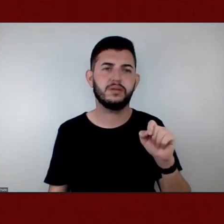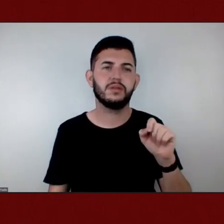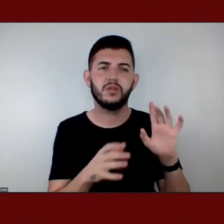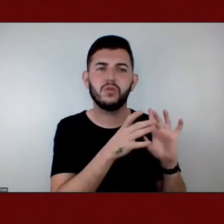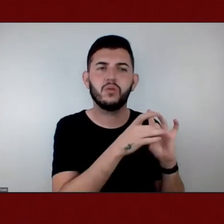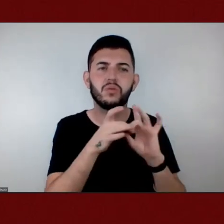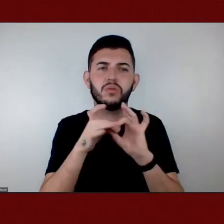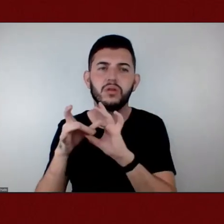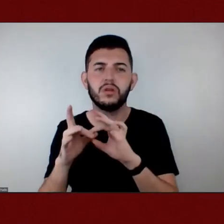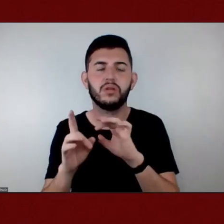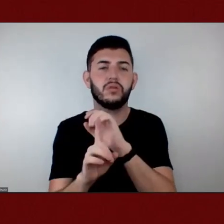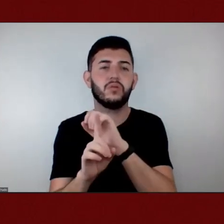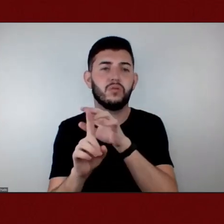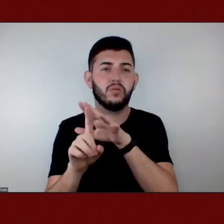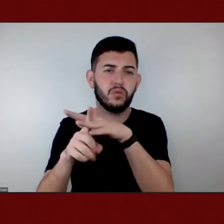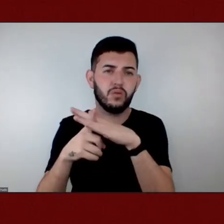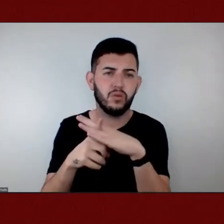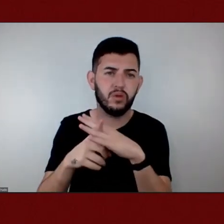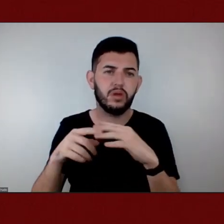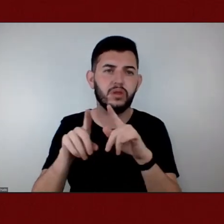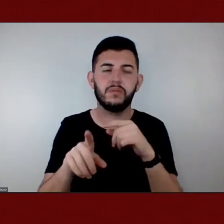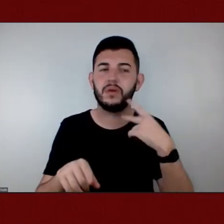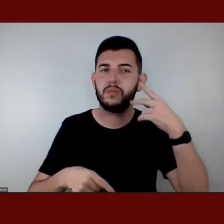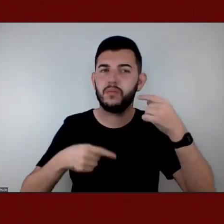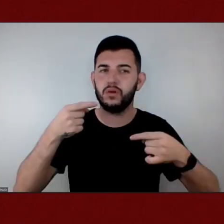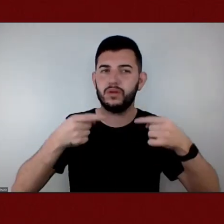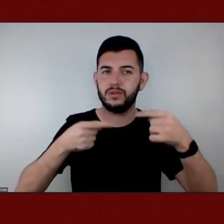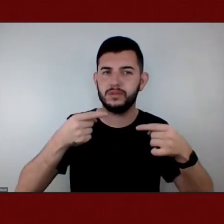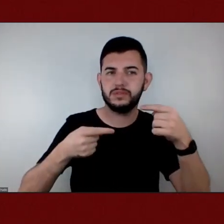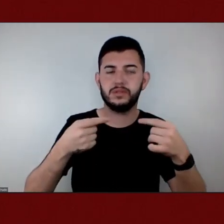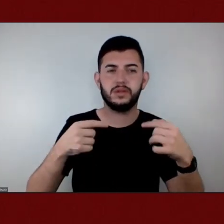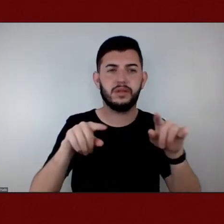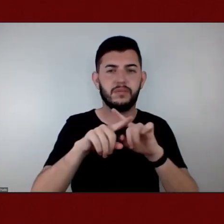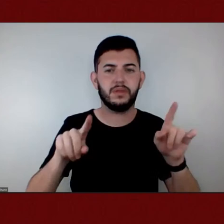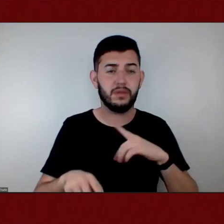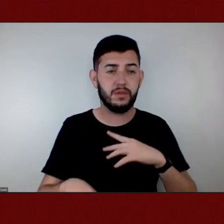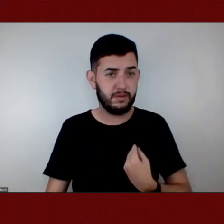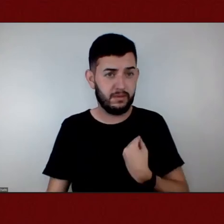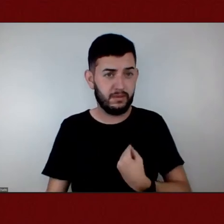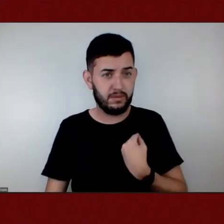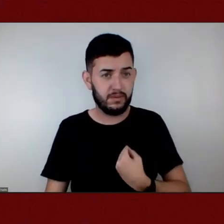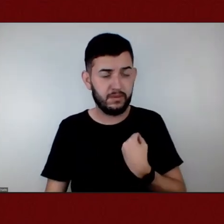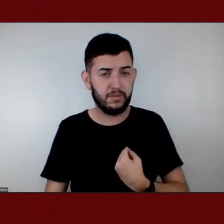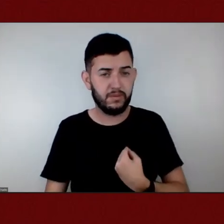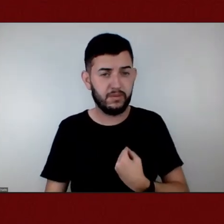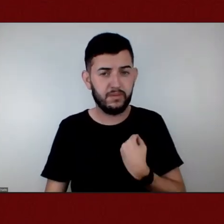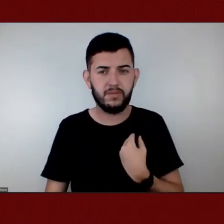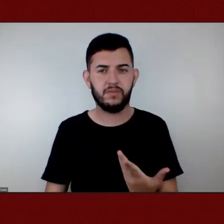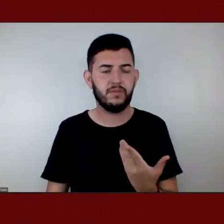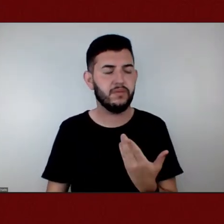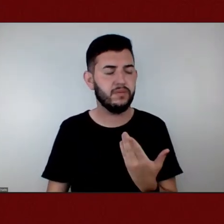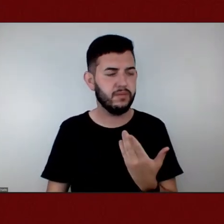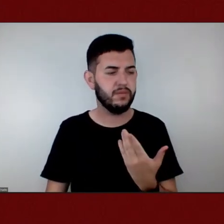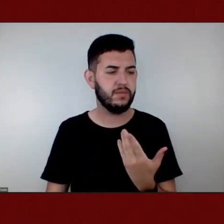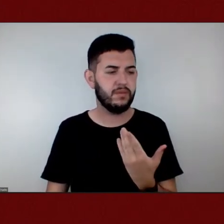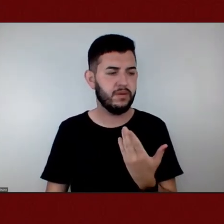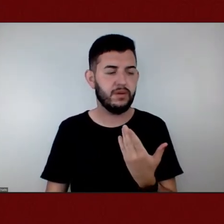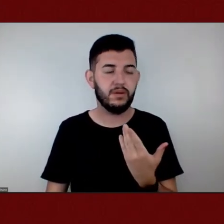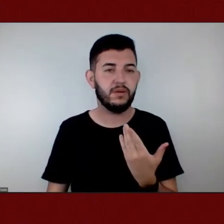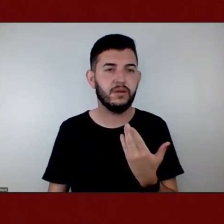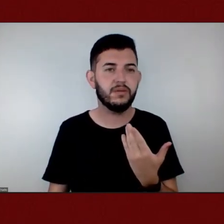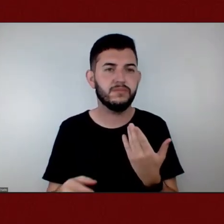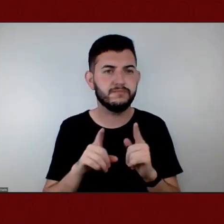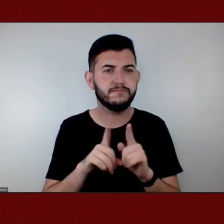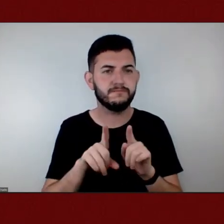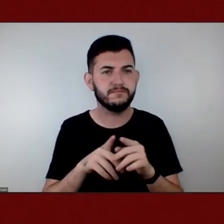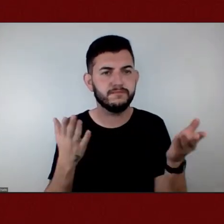políticas, algumas das quais, como a coexistência pacífica, plenamente defensáveis. Novos